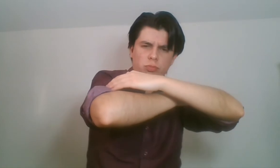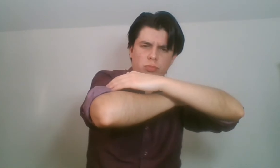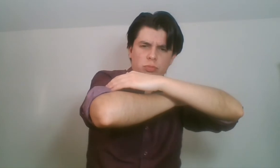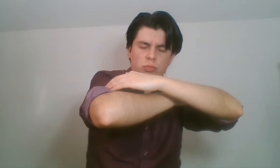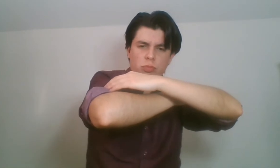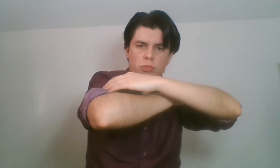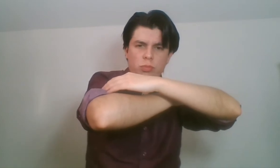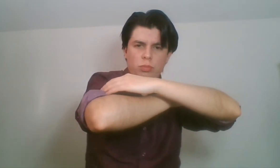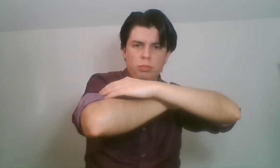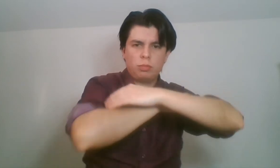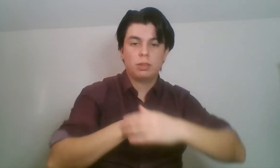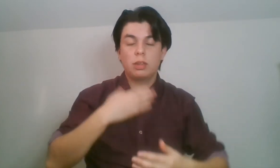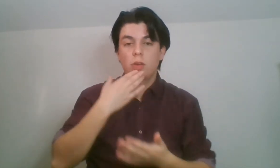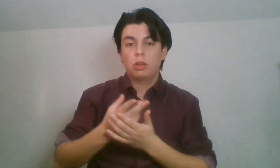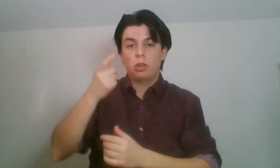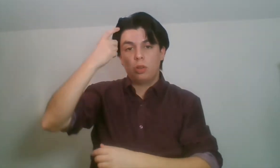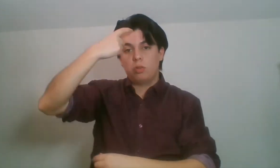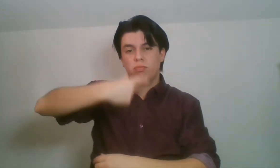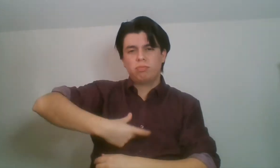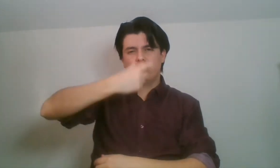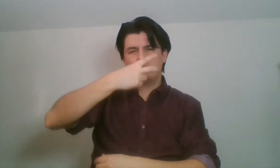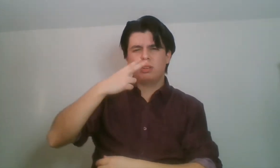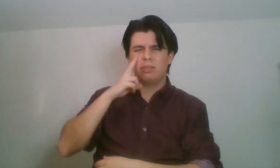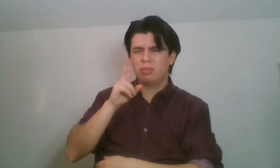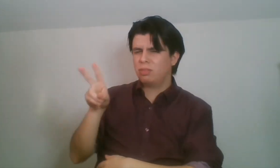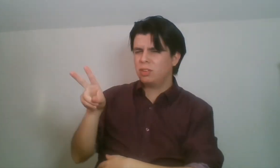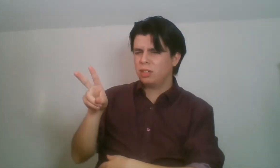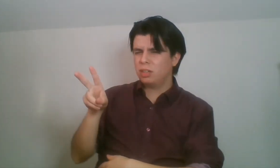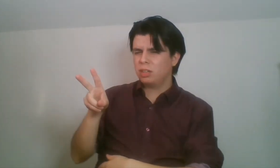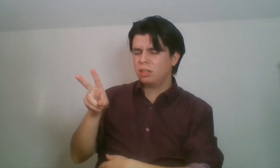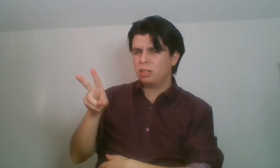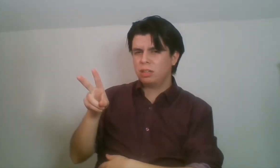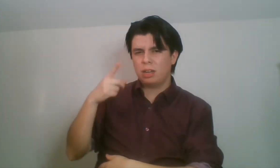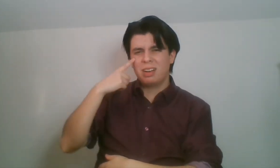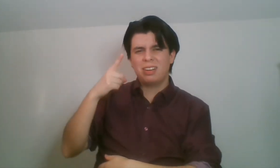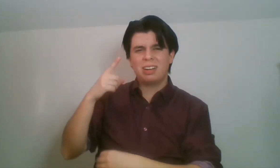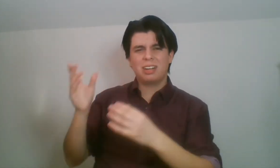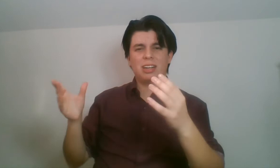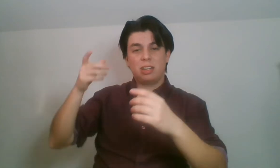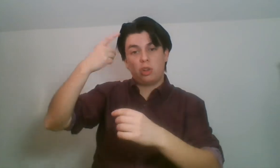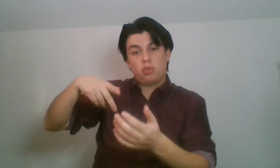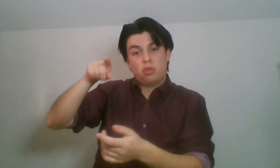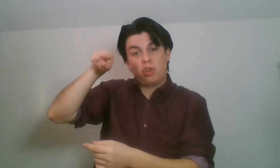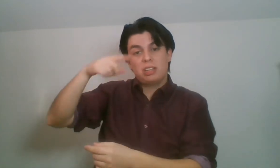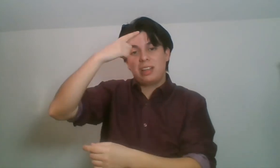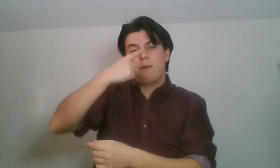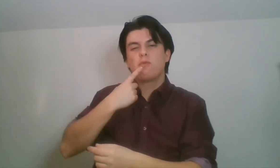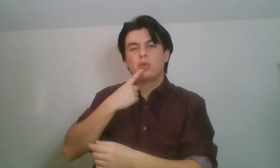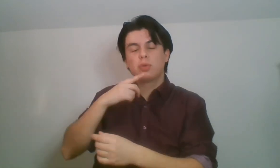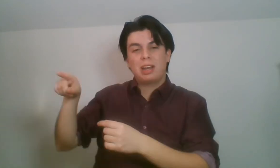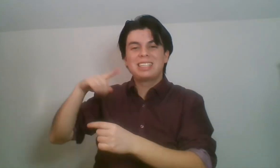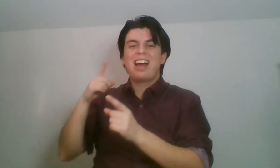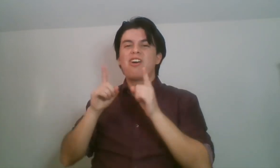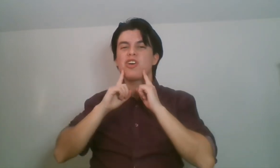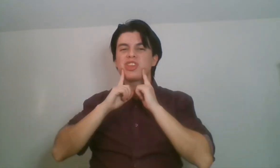¿ya? Grande, una pareja que se estaba abrazando. Y en un principio la miraron y dijeron, pero si ponemos nosotros